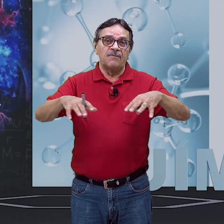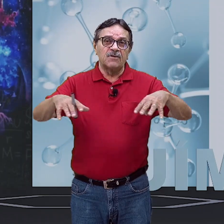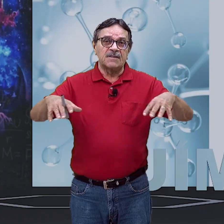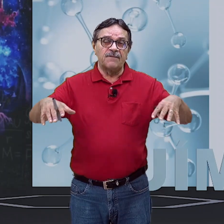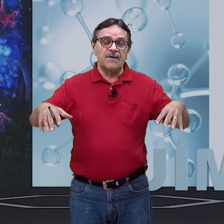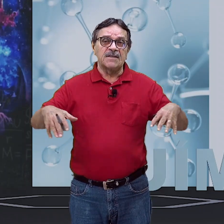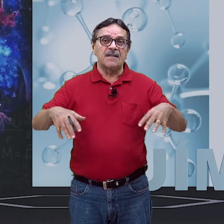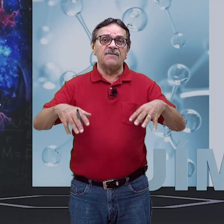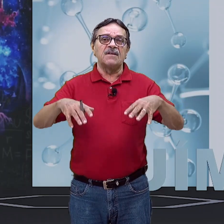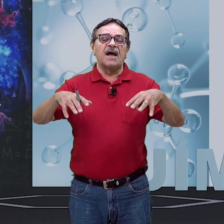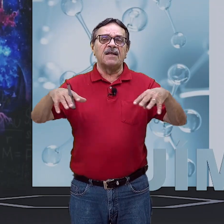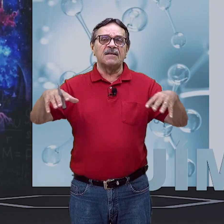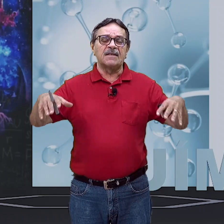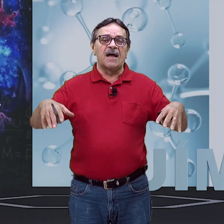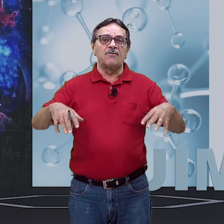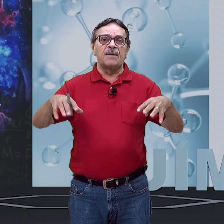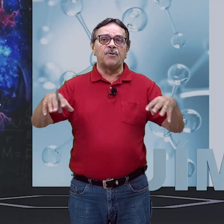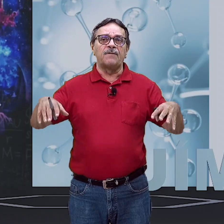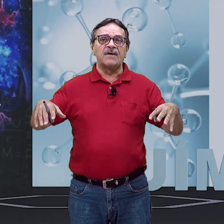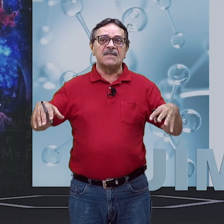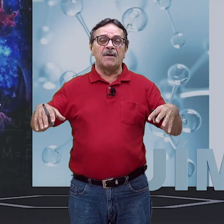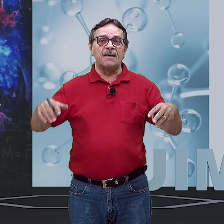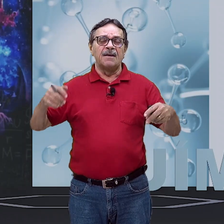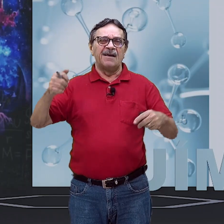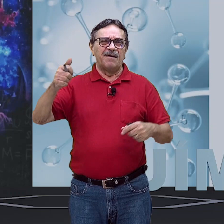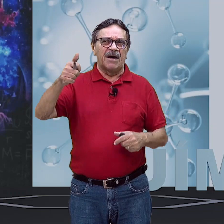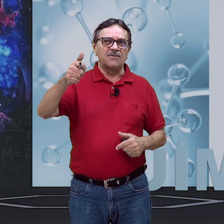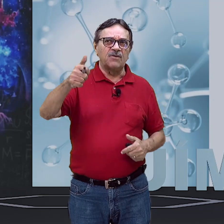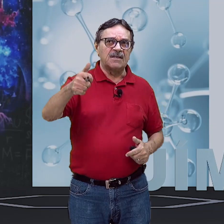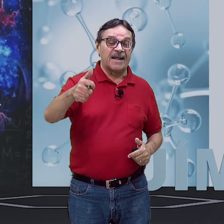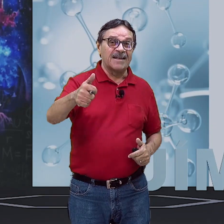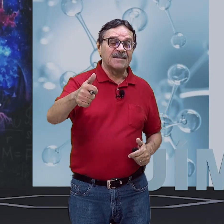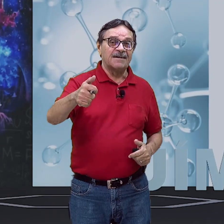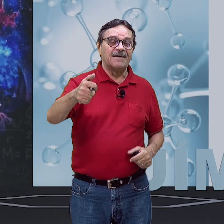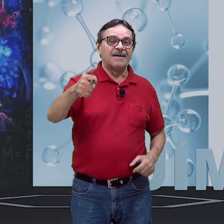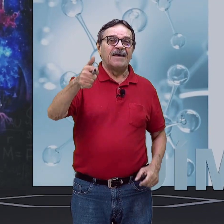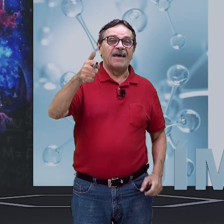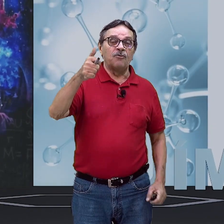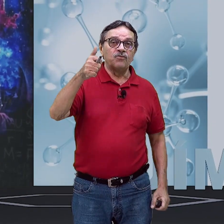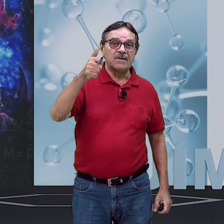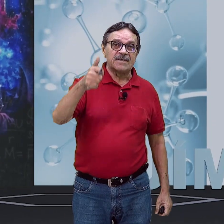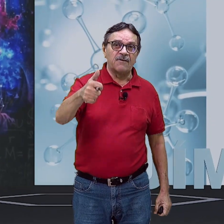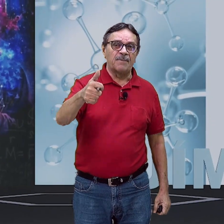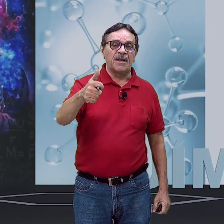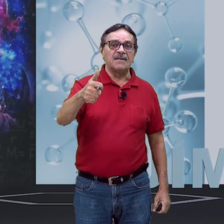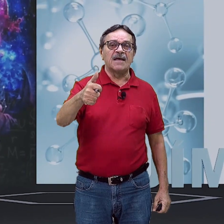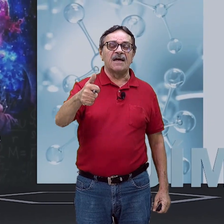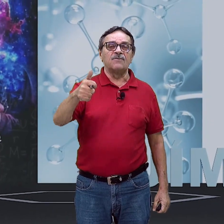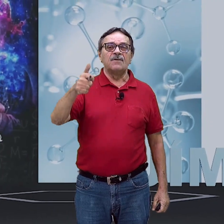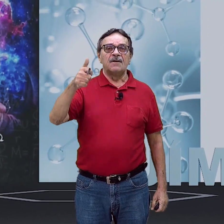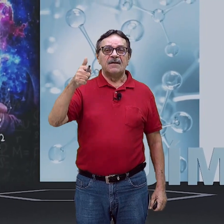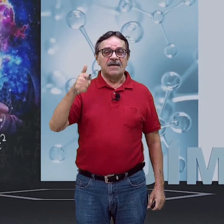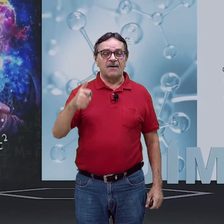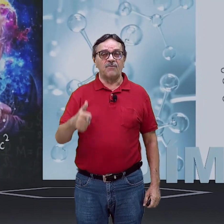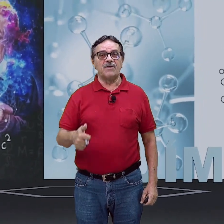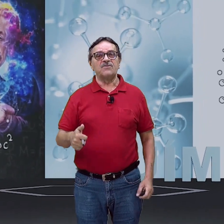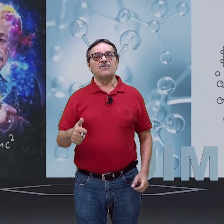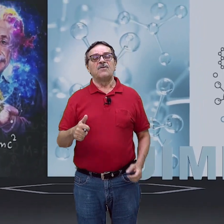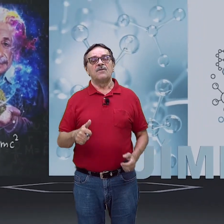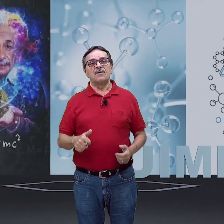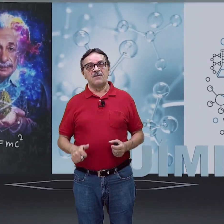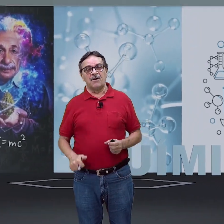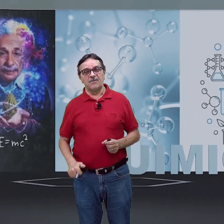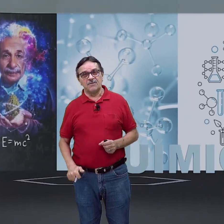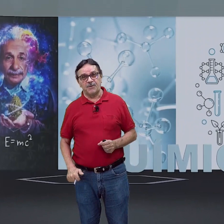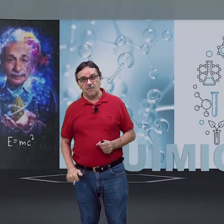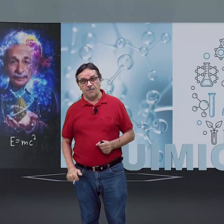que você fez a atividade e tal, na prova vai ser bem. Mas o que interessa é o seu aprendizado e é com isso